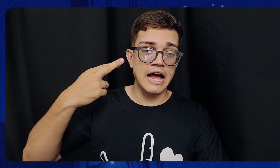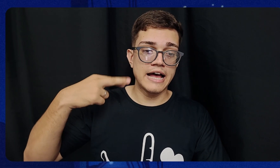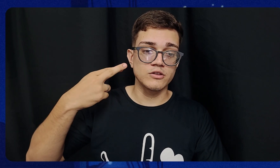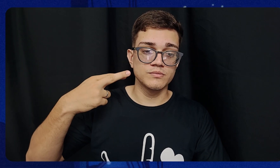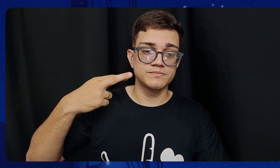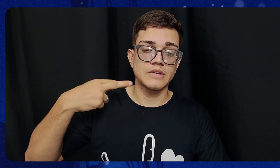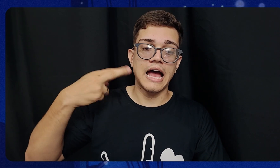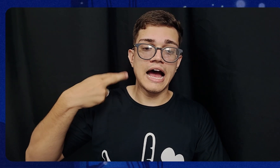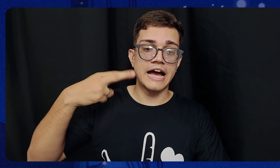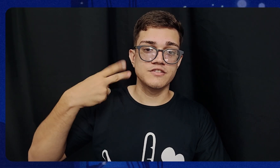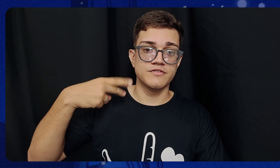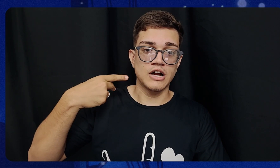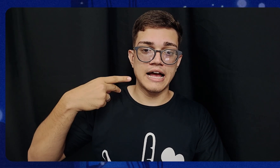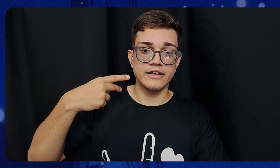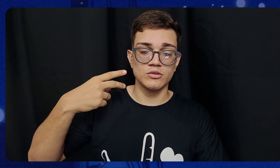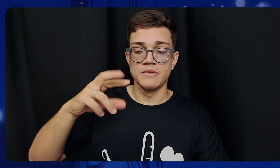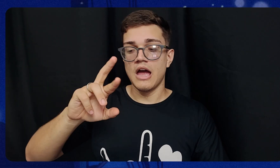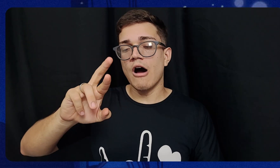Advogado.